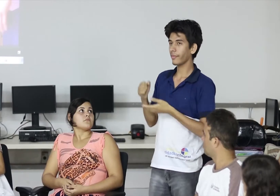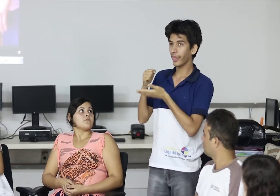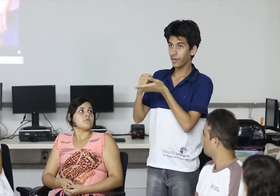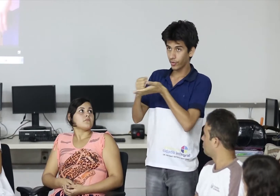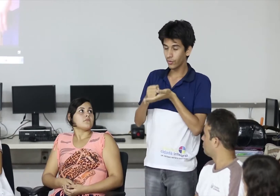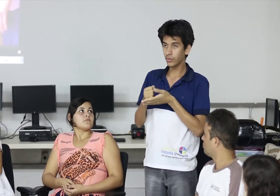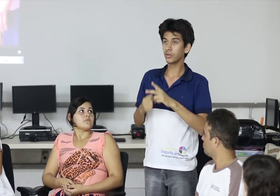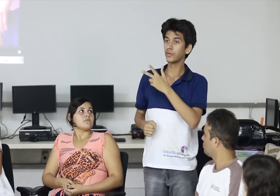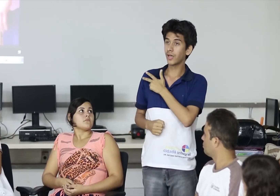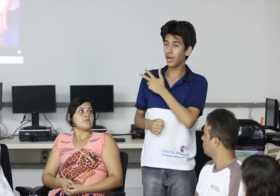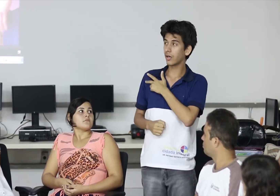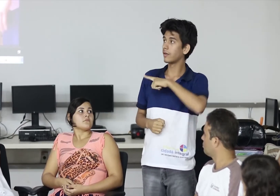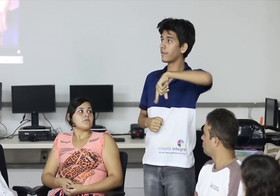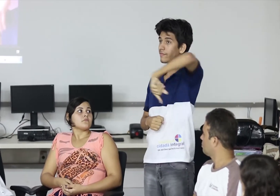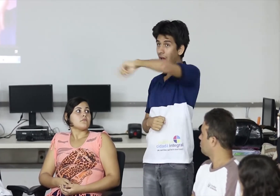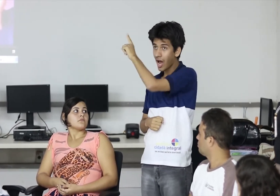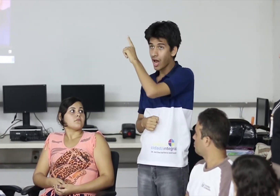hoje realmente foi um momento, assim,